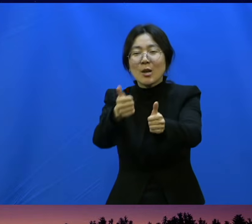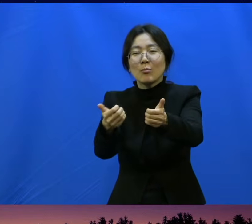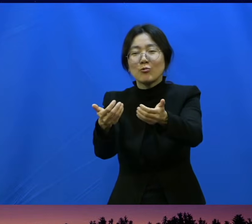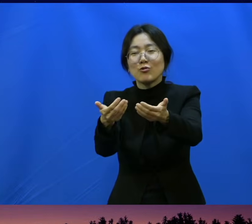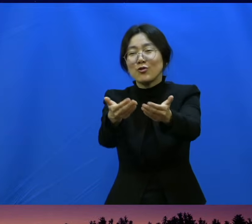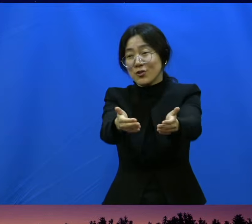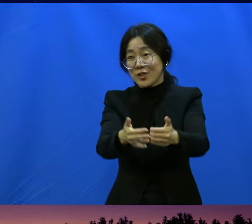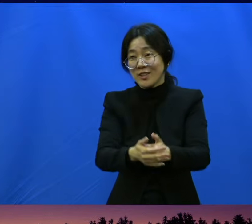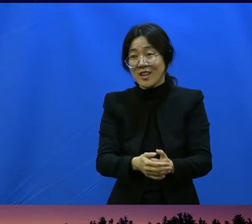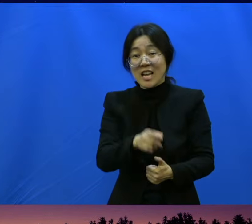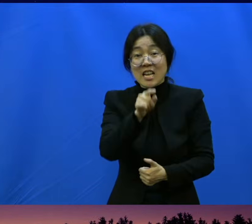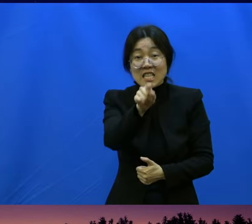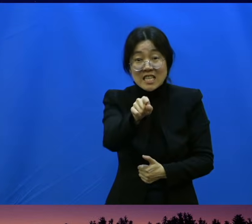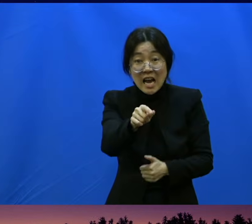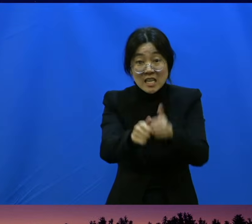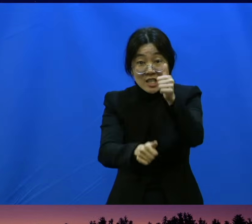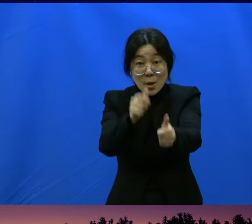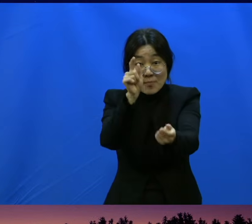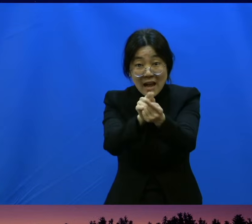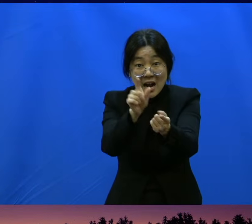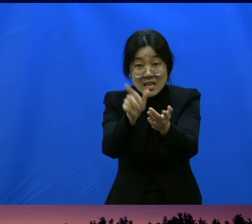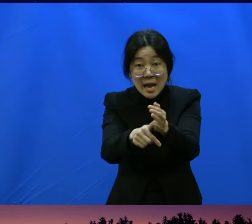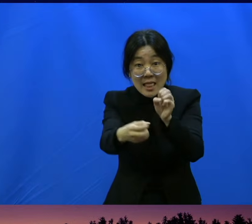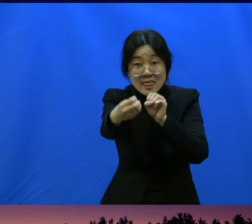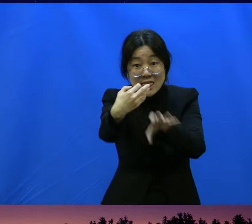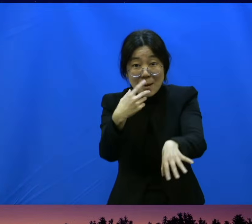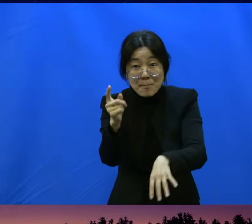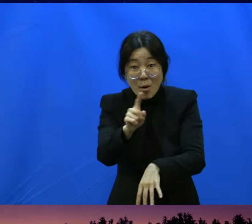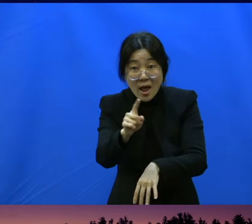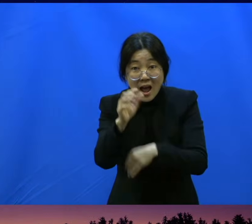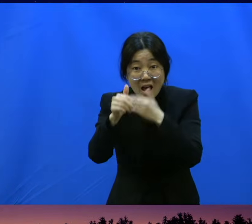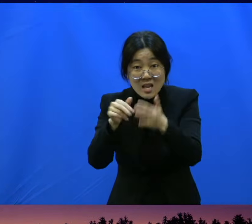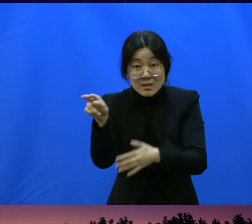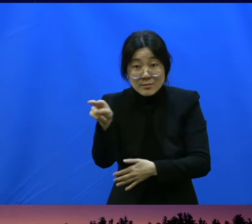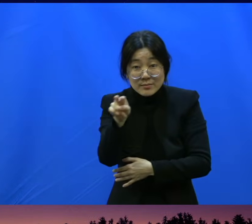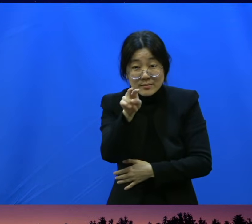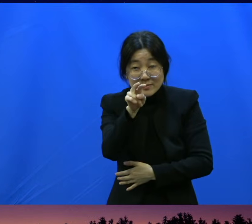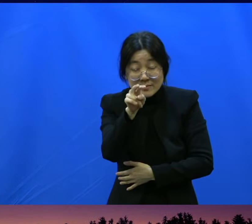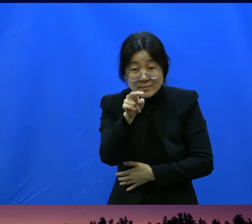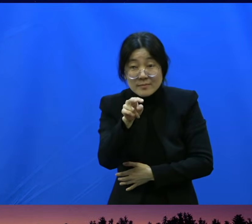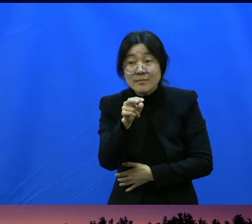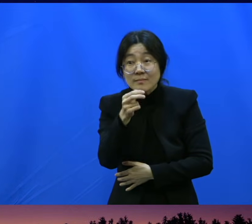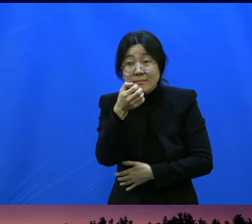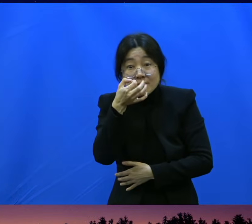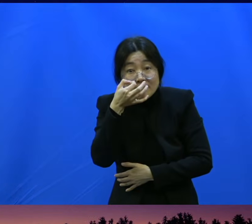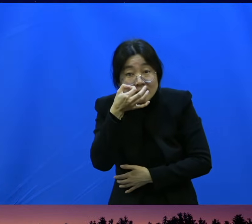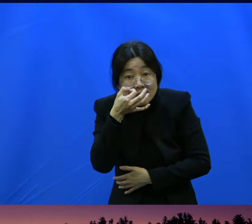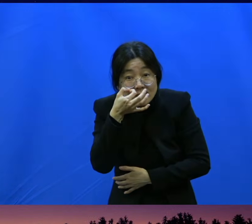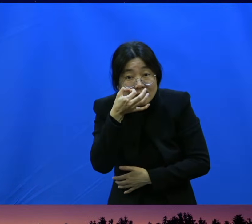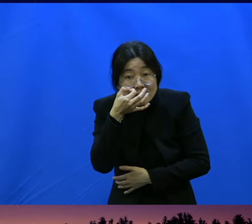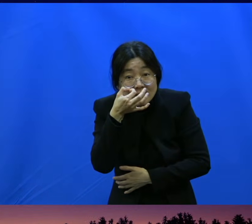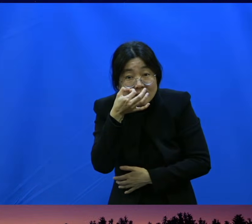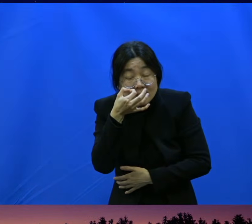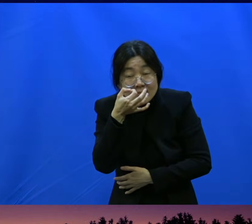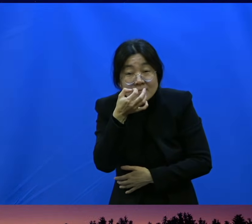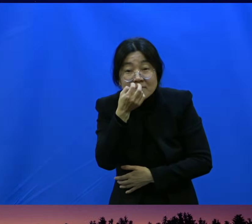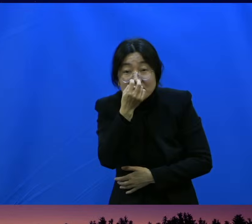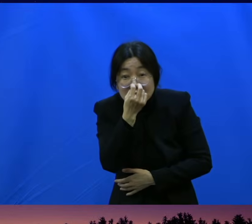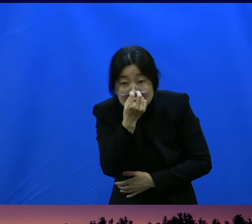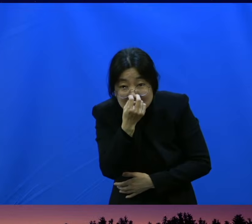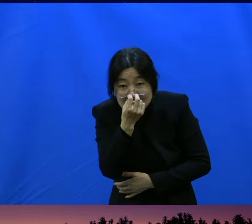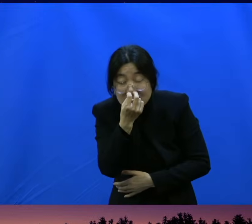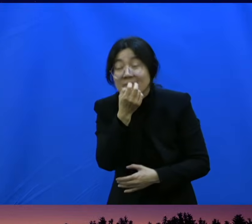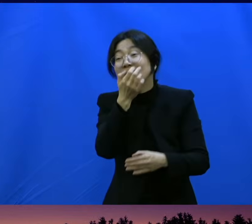내리막길에서 내가 어떻게 믿음으로 반응하는가를 확인하세요. 그래서 어떤 일이든지 그 주어진 상황이 내가 원하지 않는